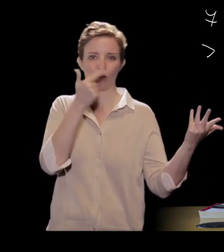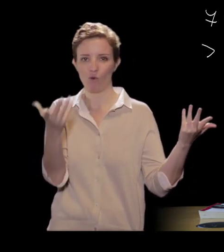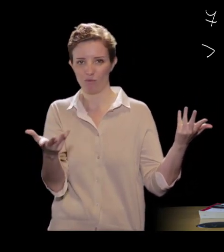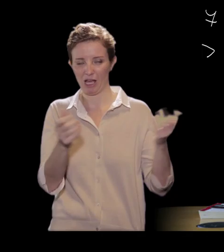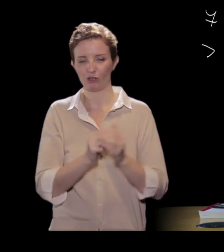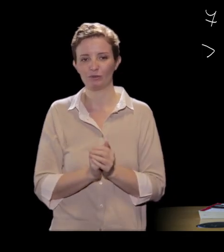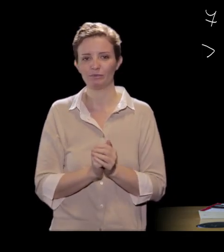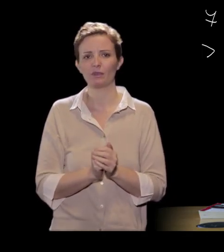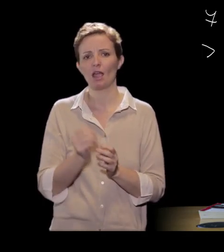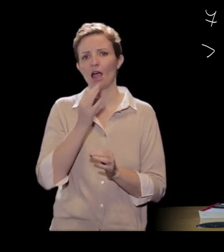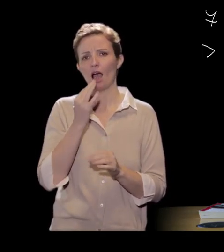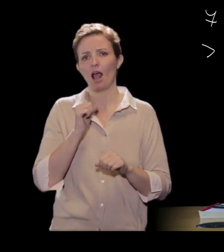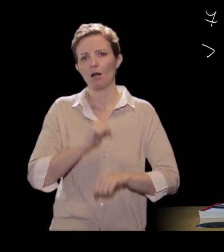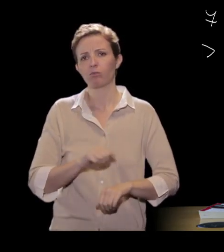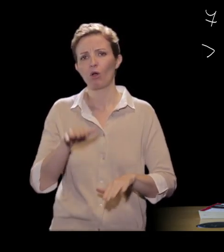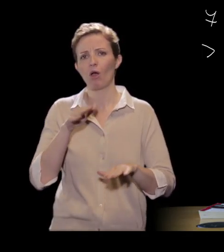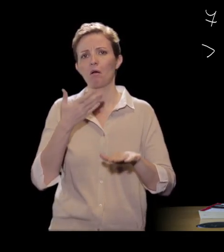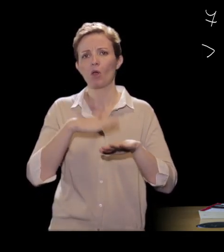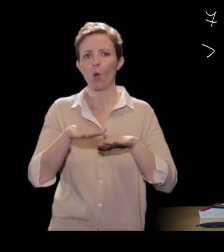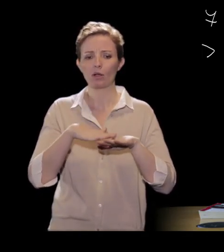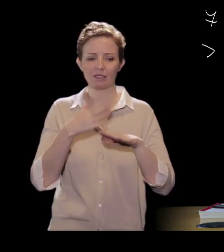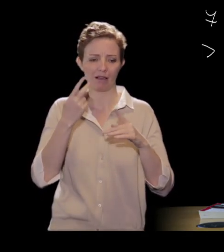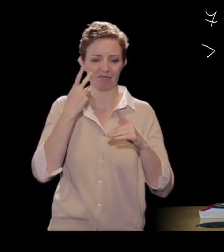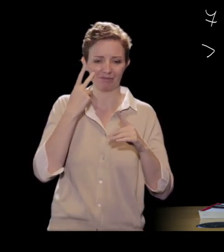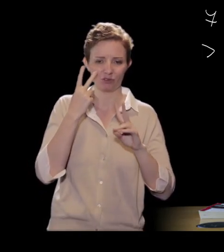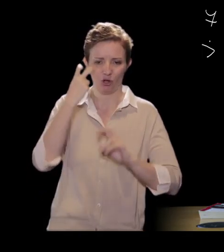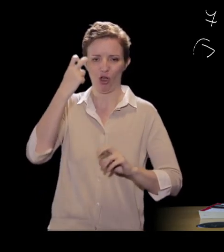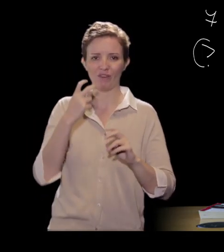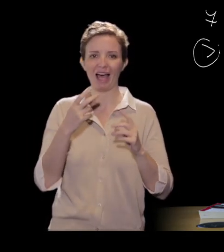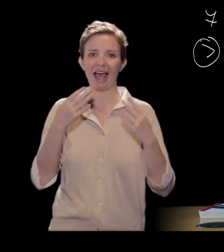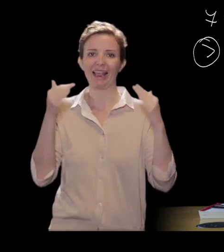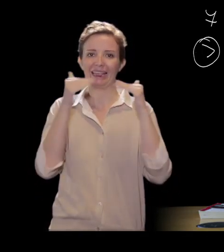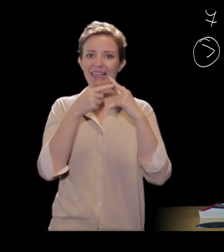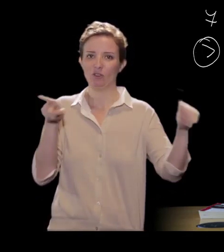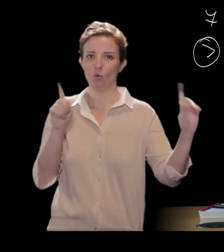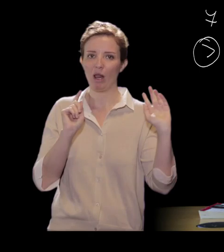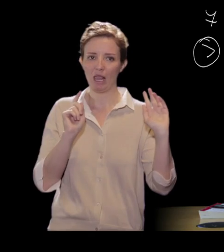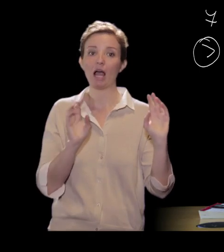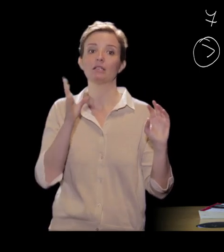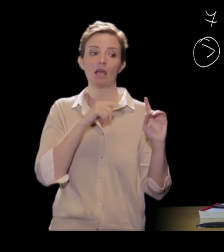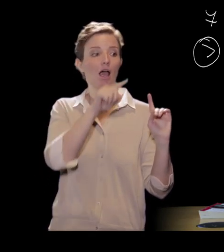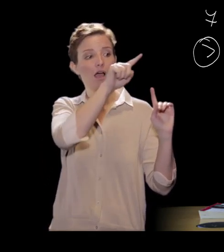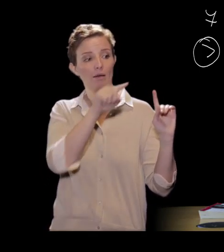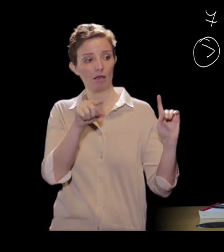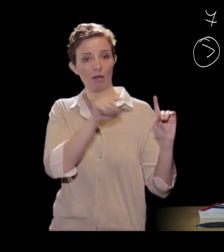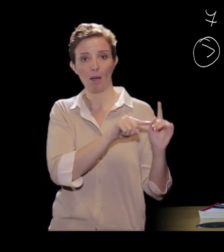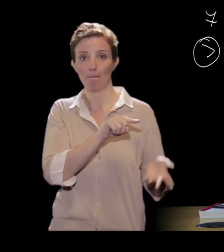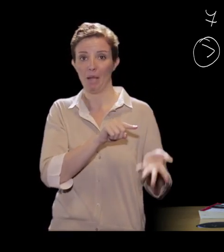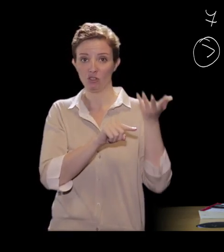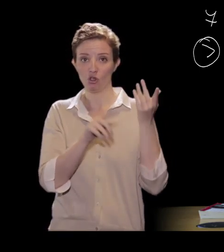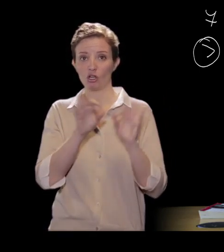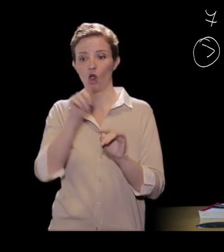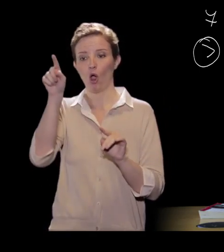possibile utilizzare e individuare una disuguaglianza utilizzando sia il simbolo maggiore che il simbolo minore per esempio